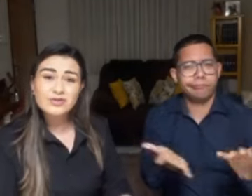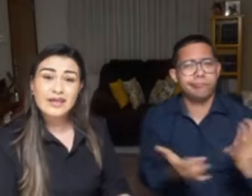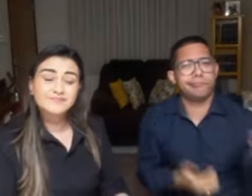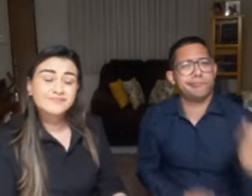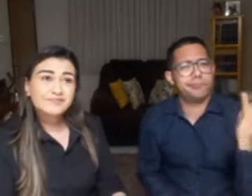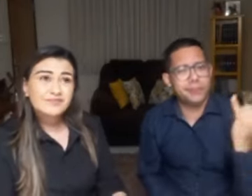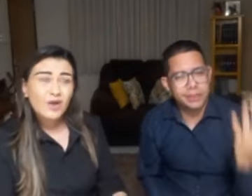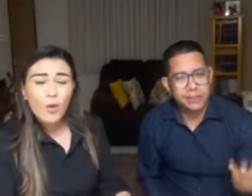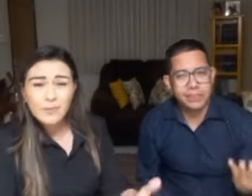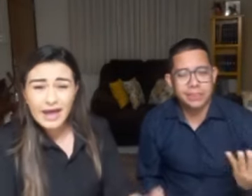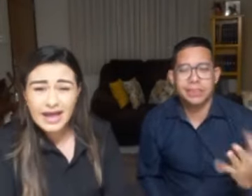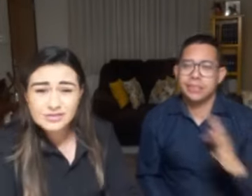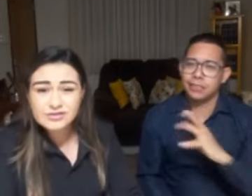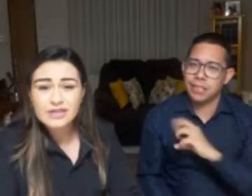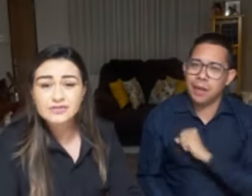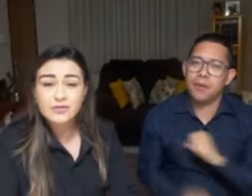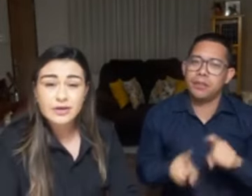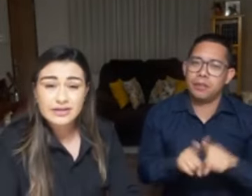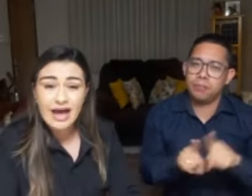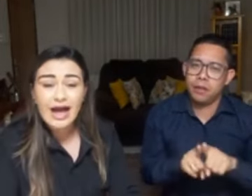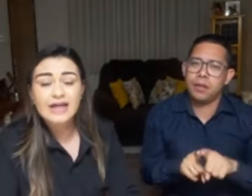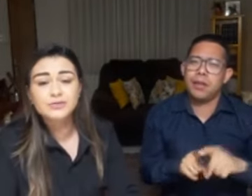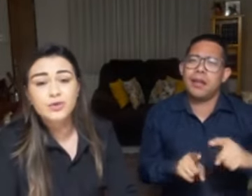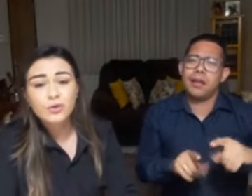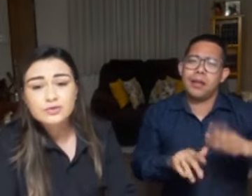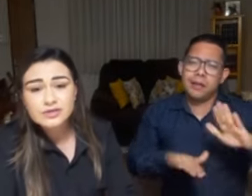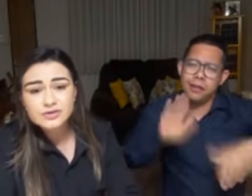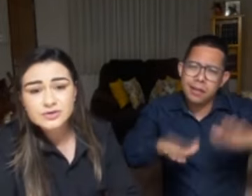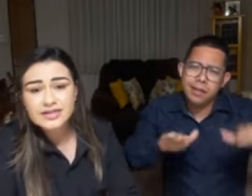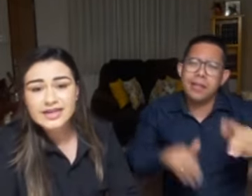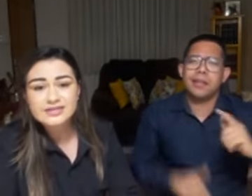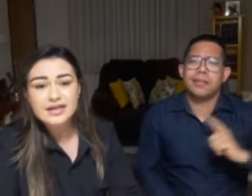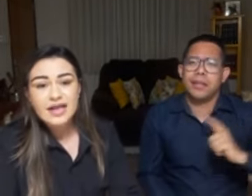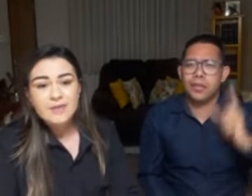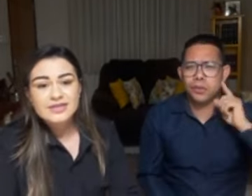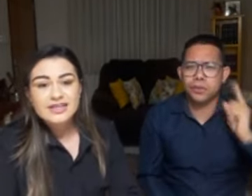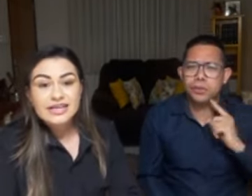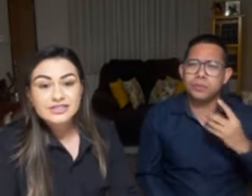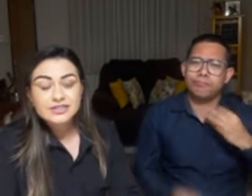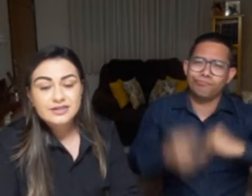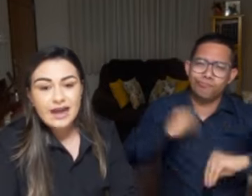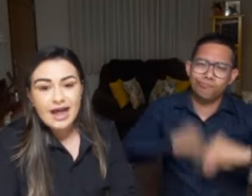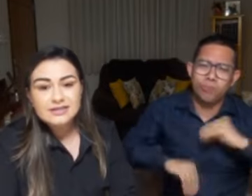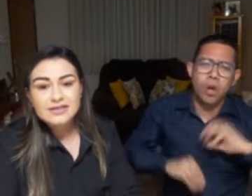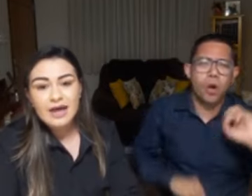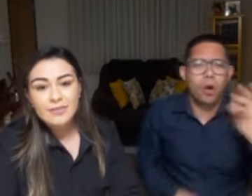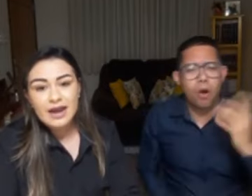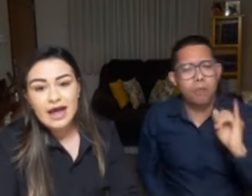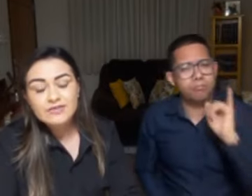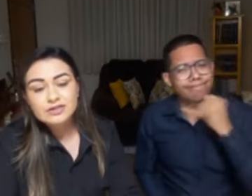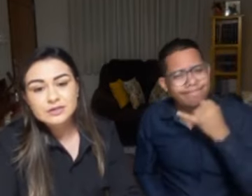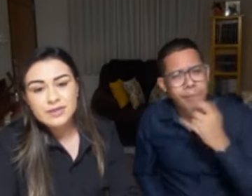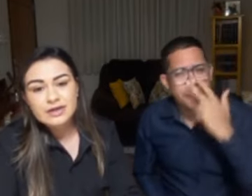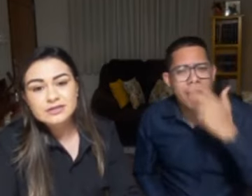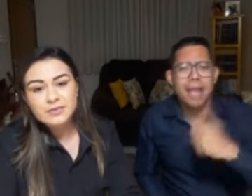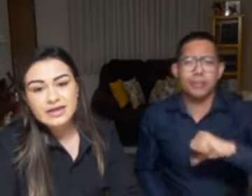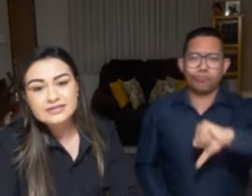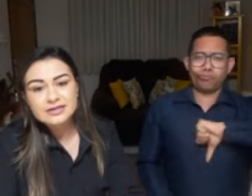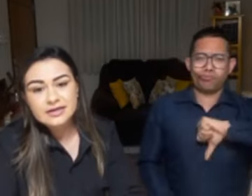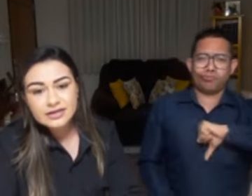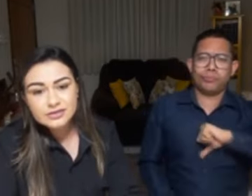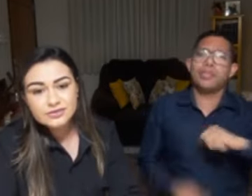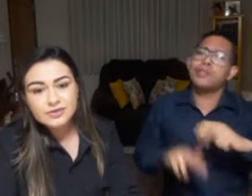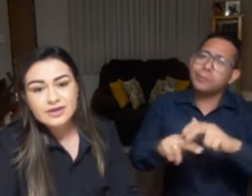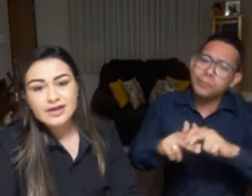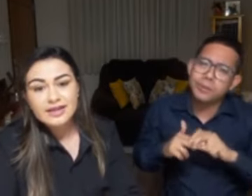muitos têm complexos, né, de inferioridade por conta da surdez, mas ali a gente traz a palavra de esperança para eles,